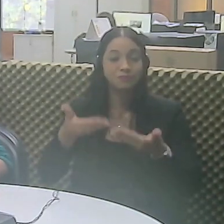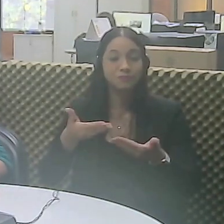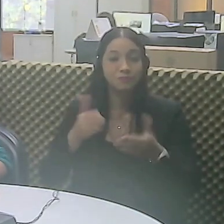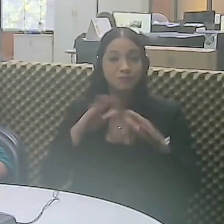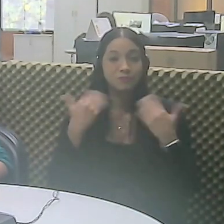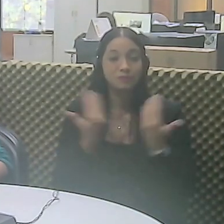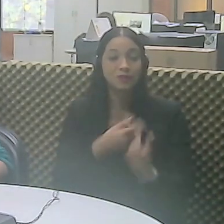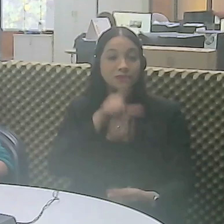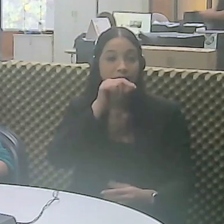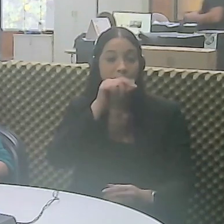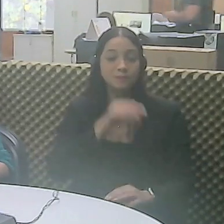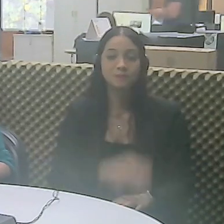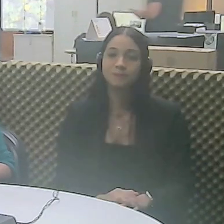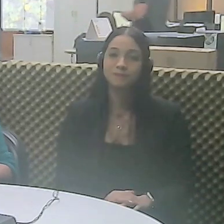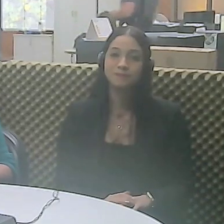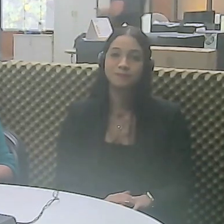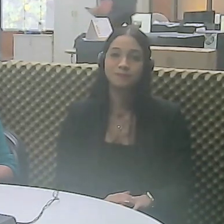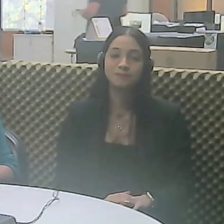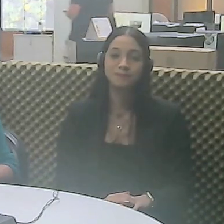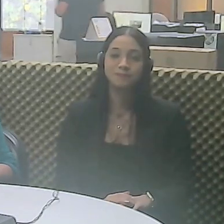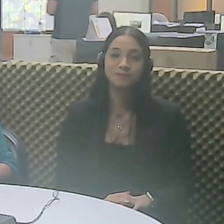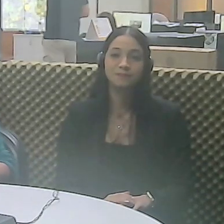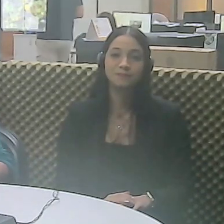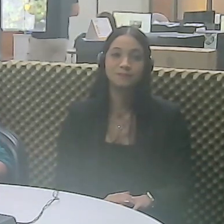Arena Sabiazinho.